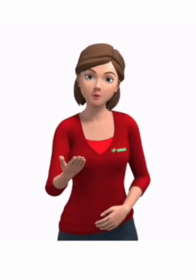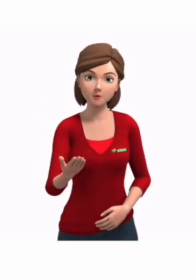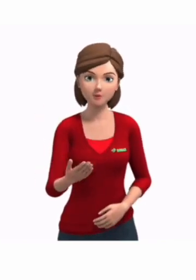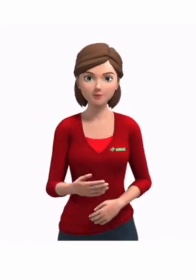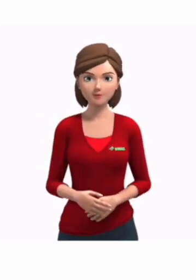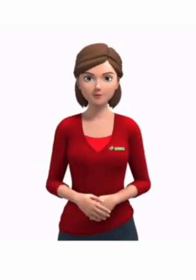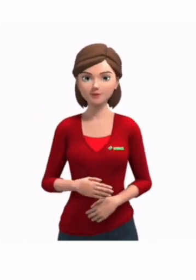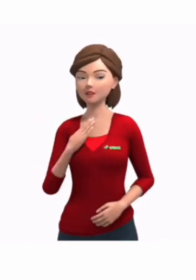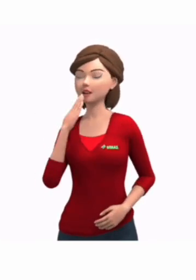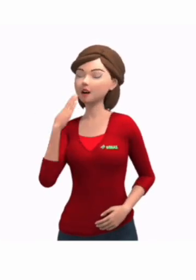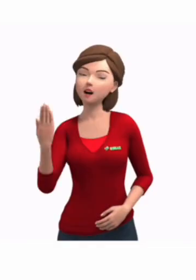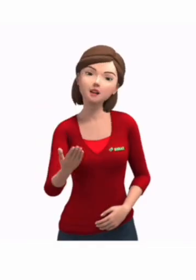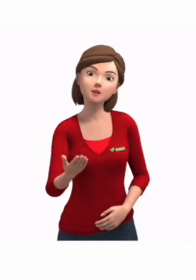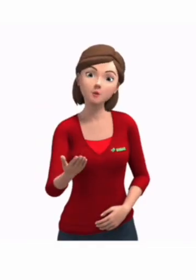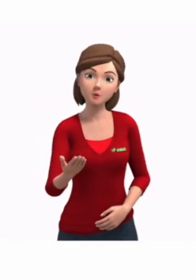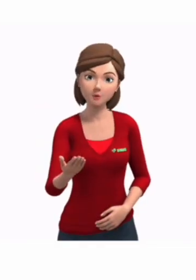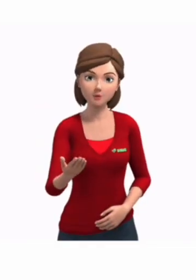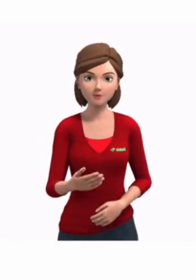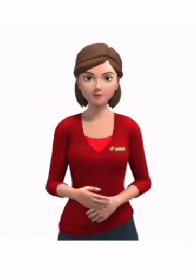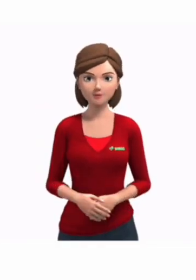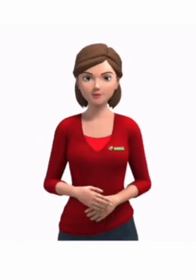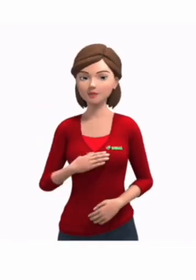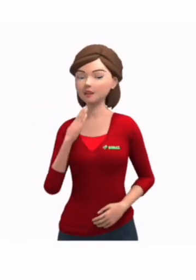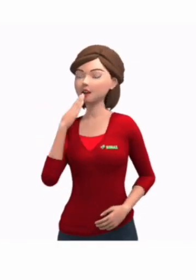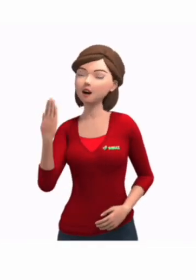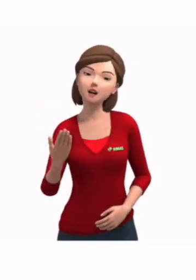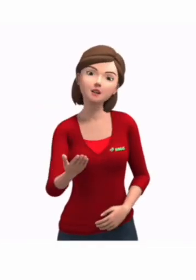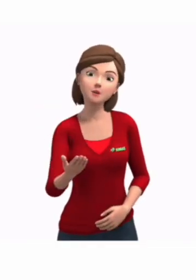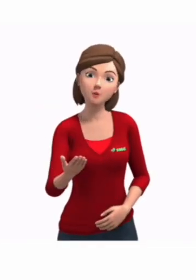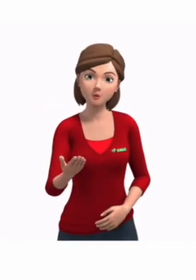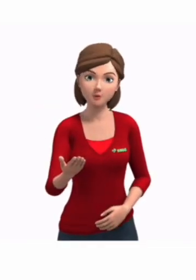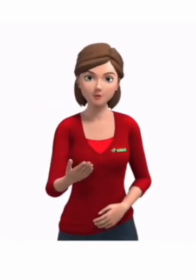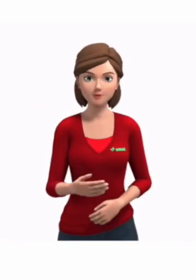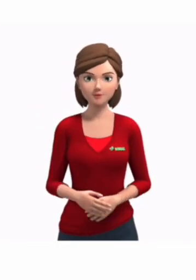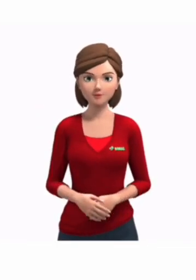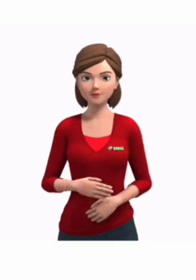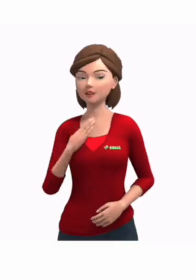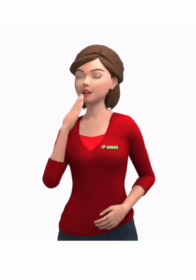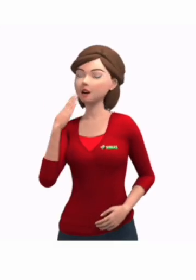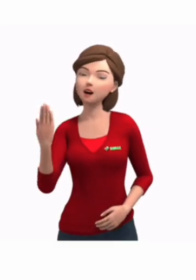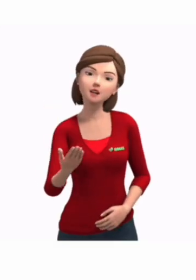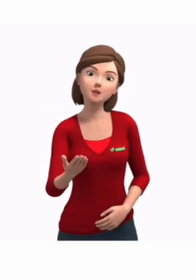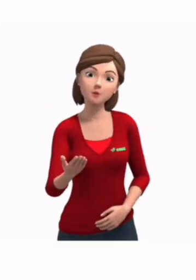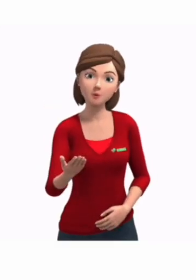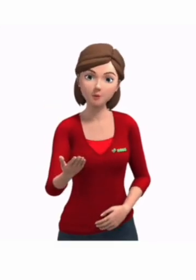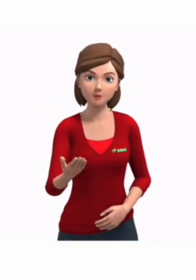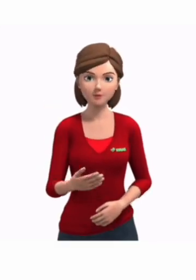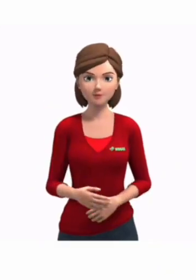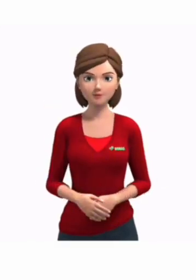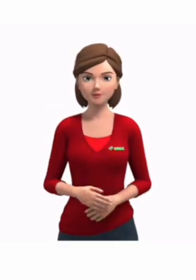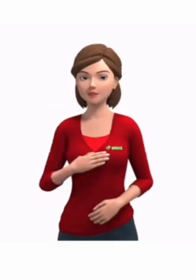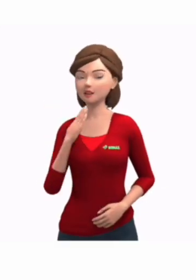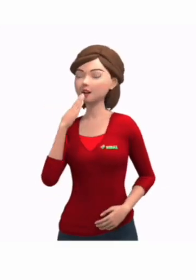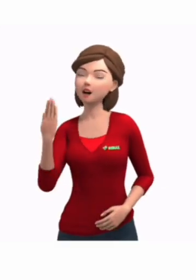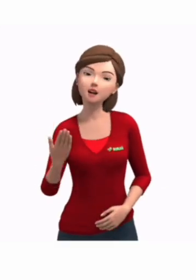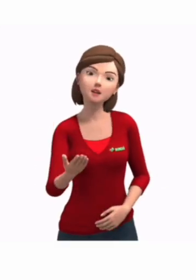termes de représentation des minorités, dans l'intelligence artificielle, c'est vraiment un problème.